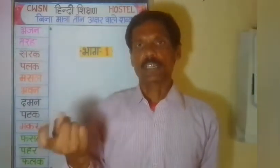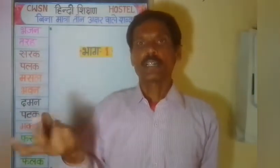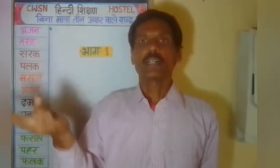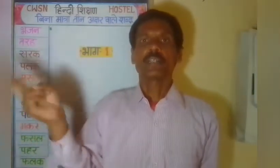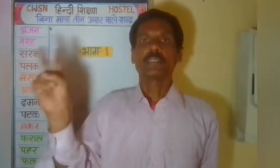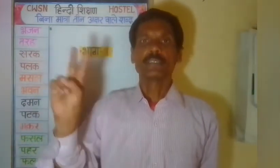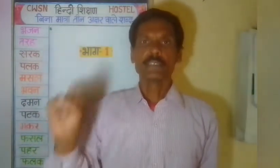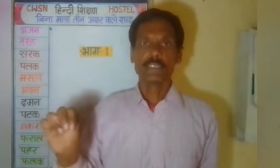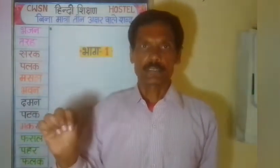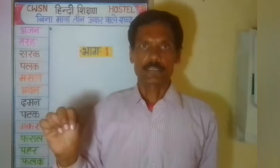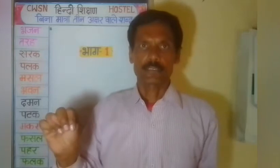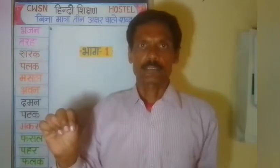भजन,